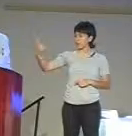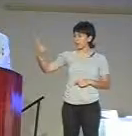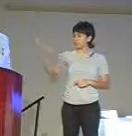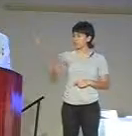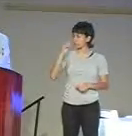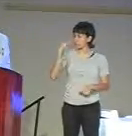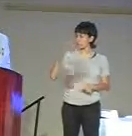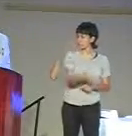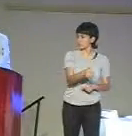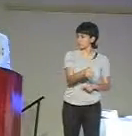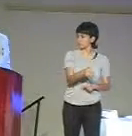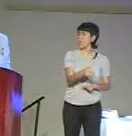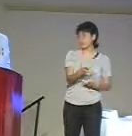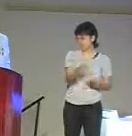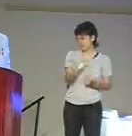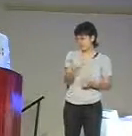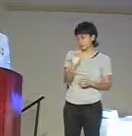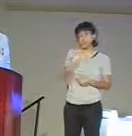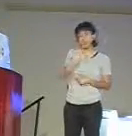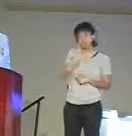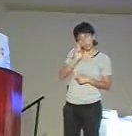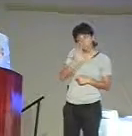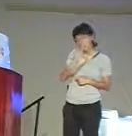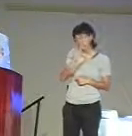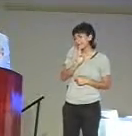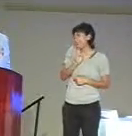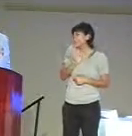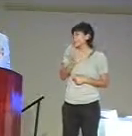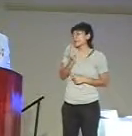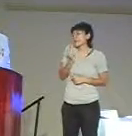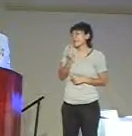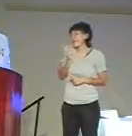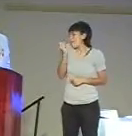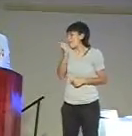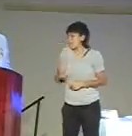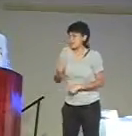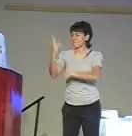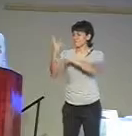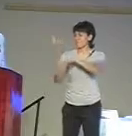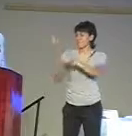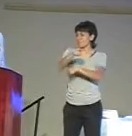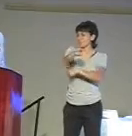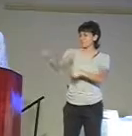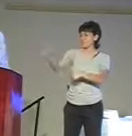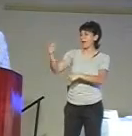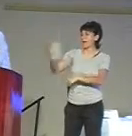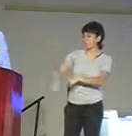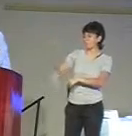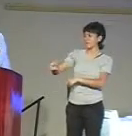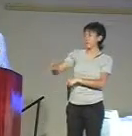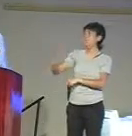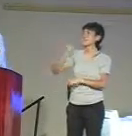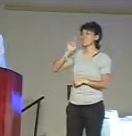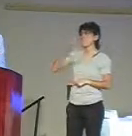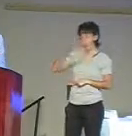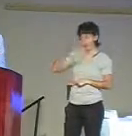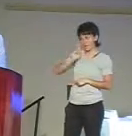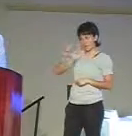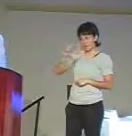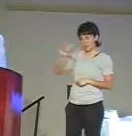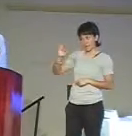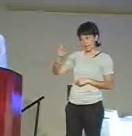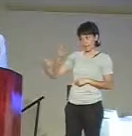prueba que requiere evidentemente el consentimiento informado, pero que los diferentes estudios que se han hecho al